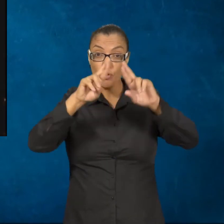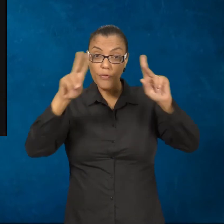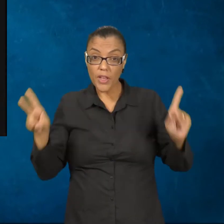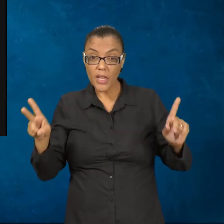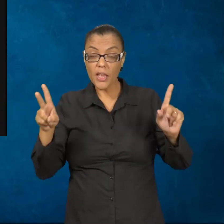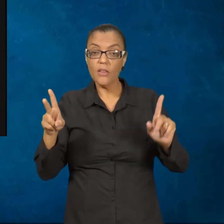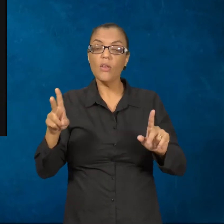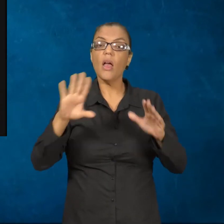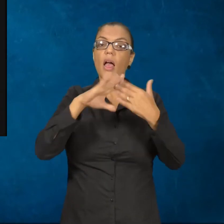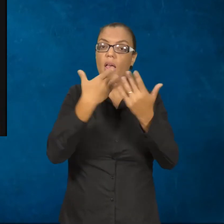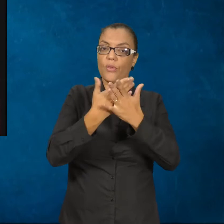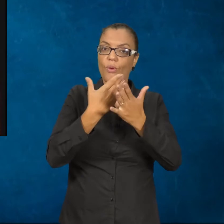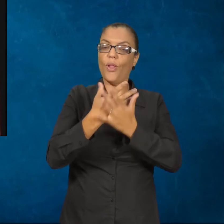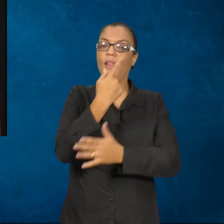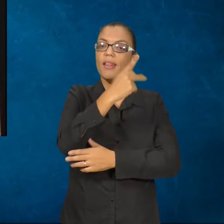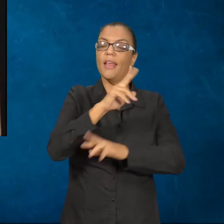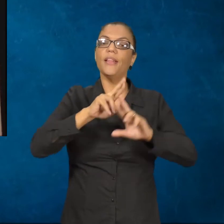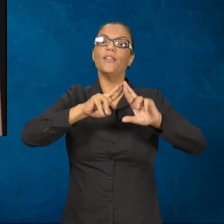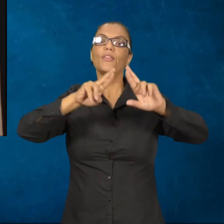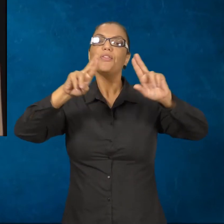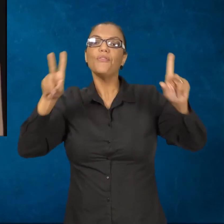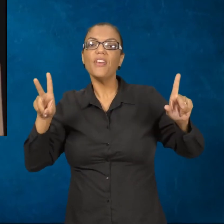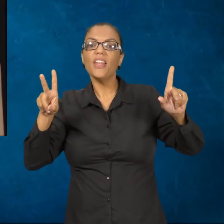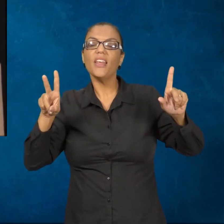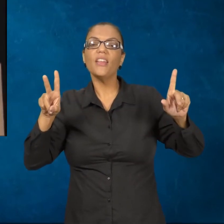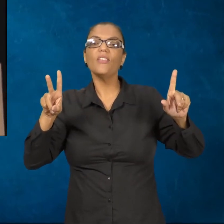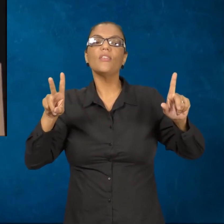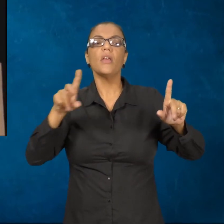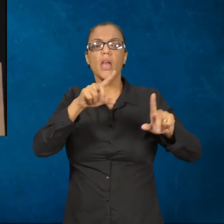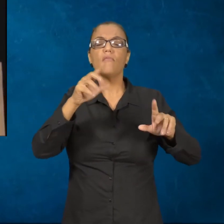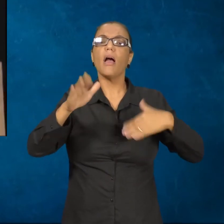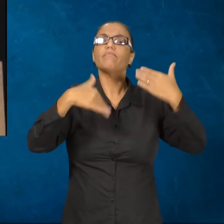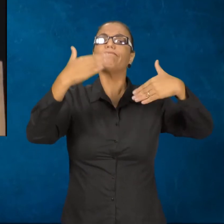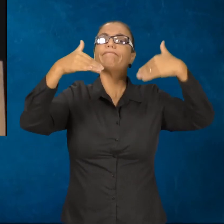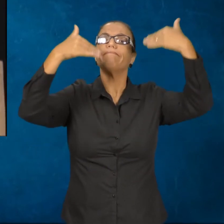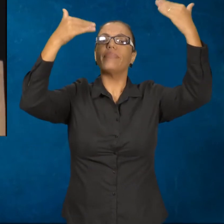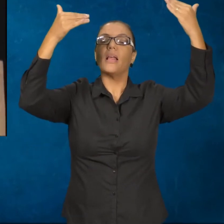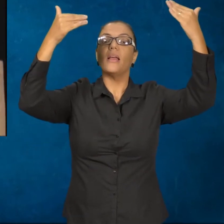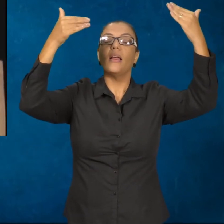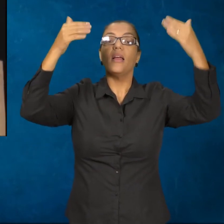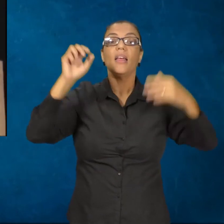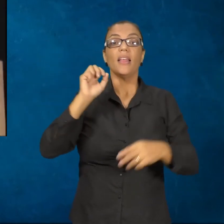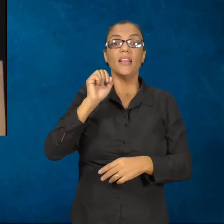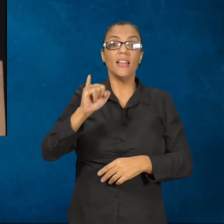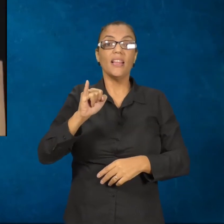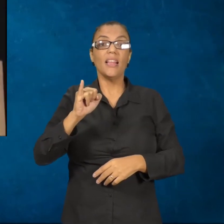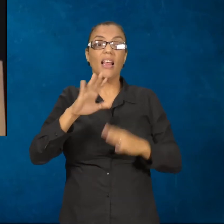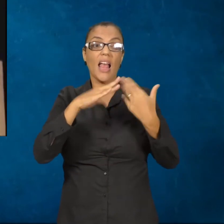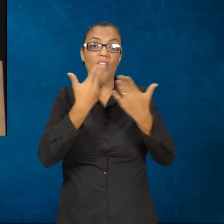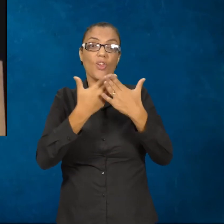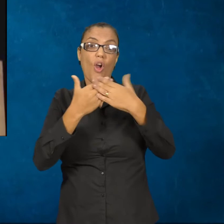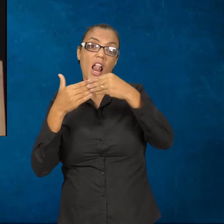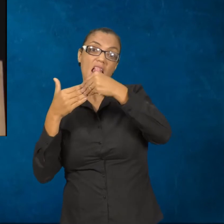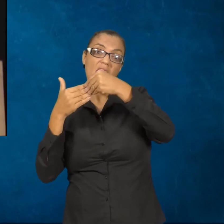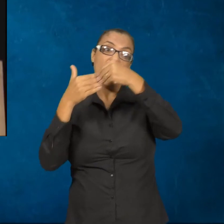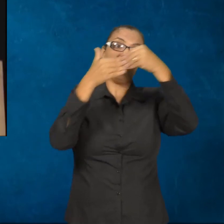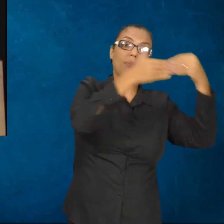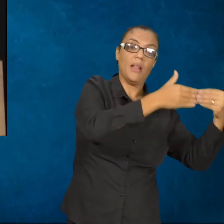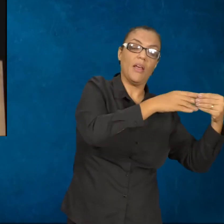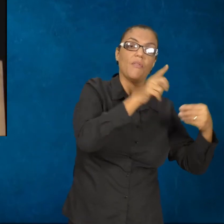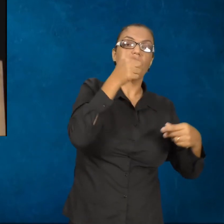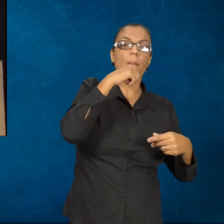contra a correnteza, ele vai se safar. Agora, se só um dos dois remar, ou pior ainda, a escola rema para um lado ou você rema para o